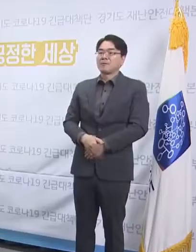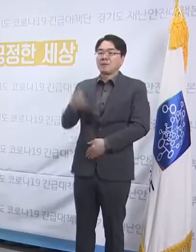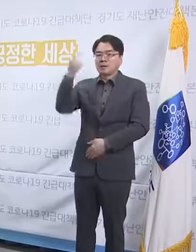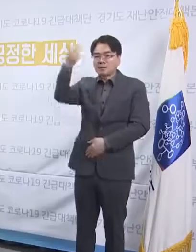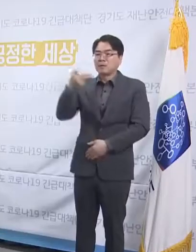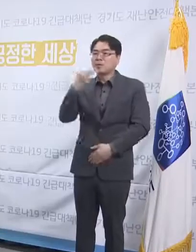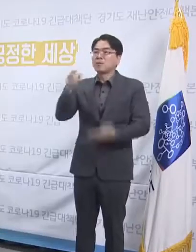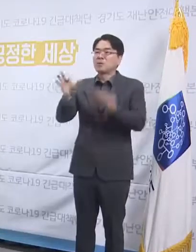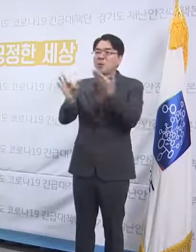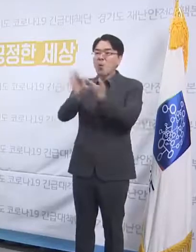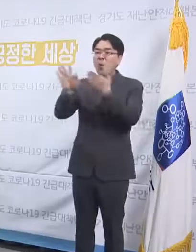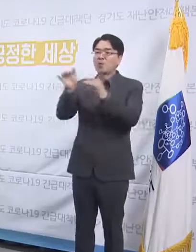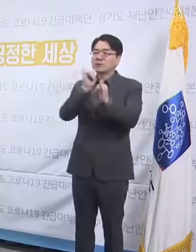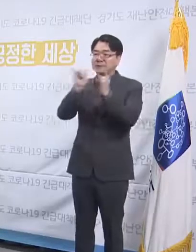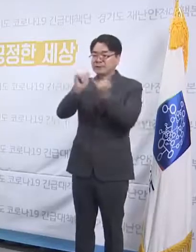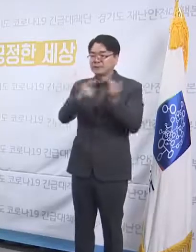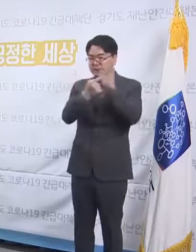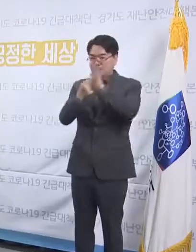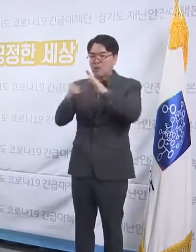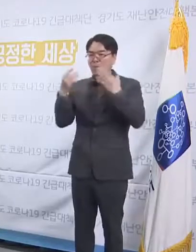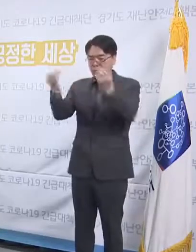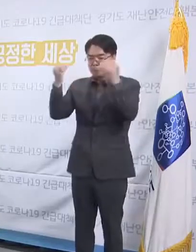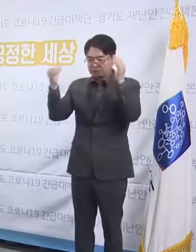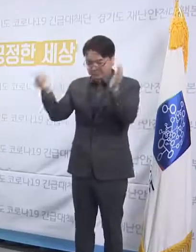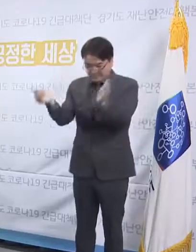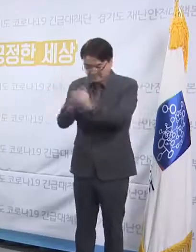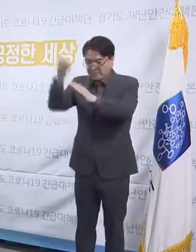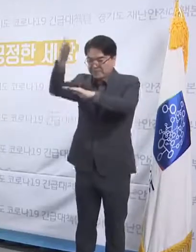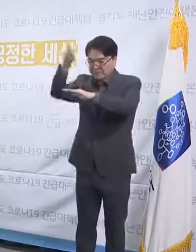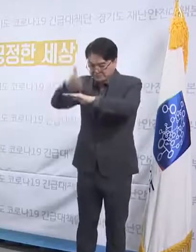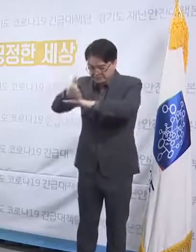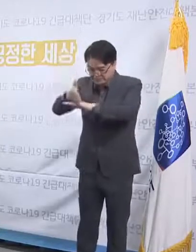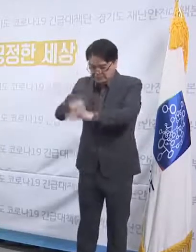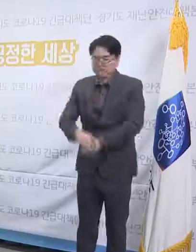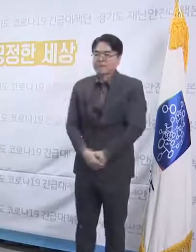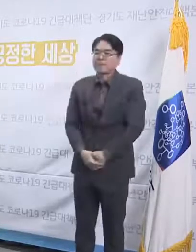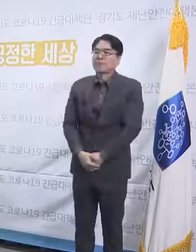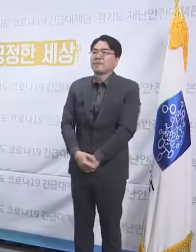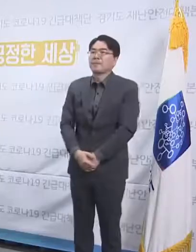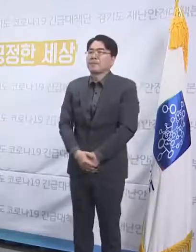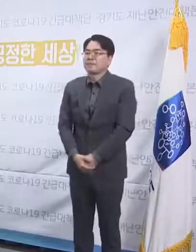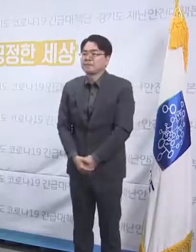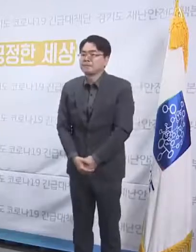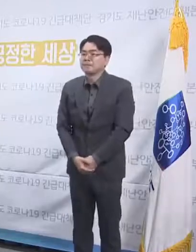없으시면 오늘 기자회견을 모두 마치도록 하겠습니다. 감사합니다. 네, 감사합니다.